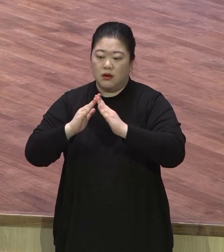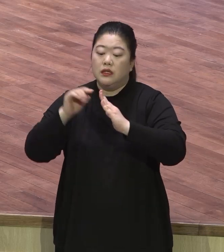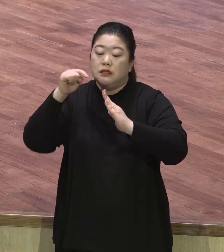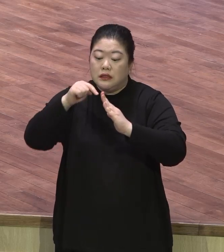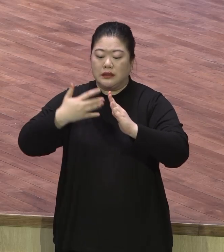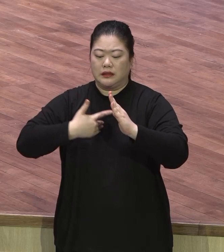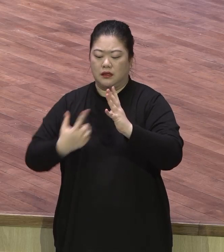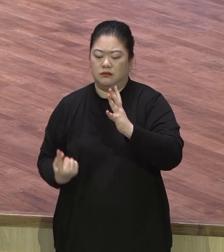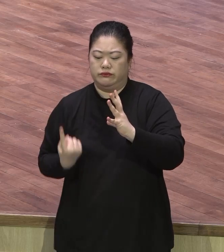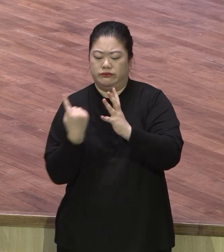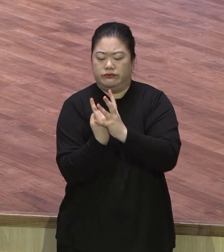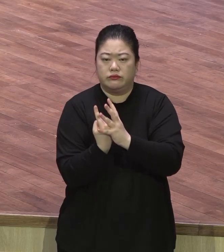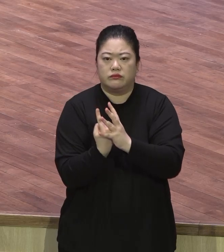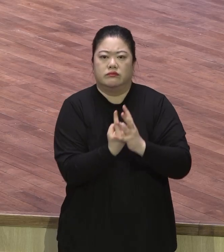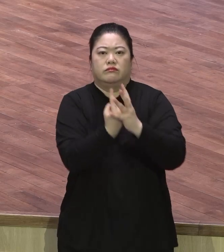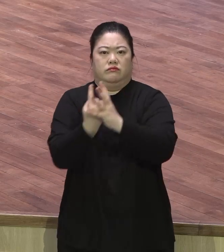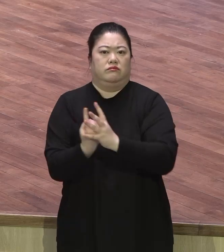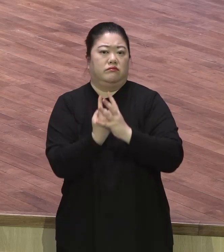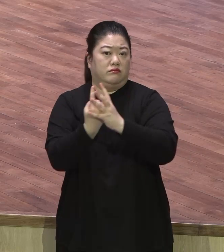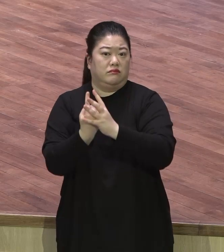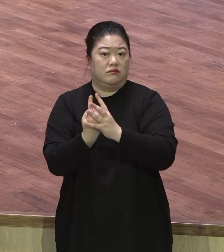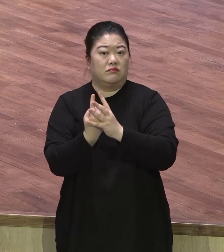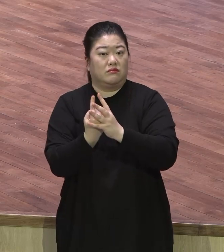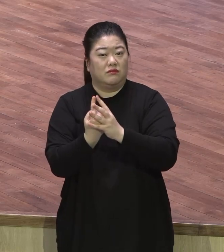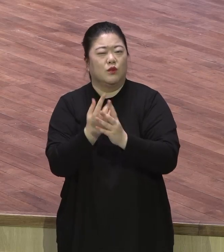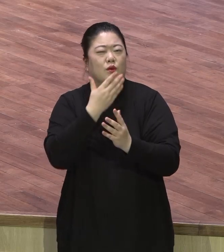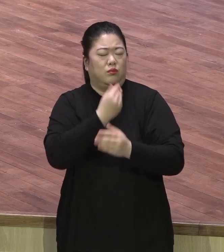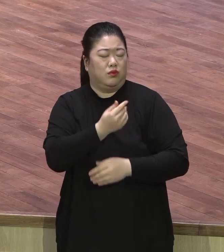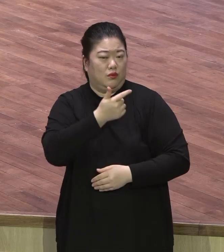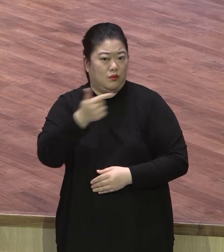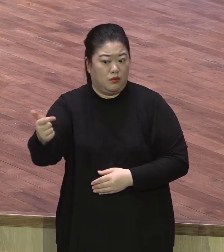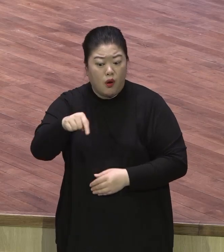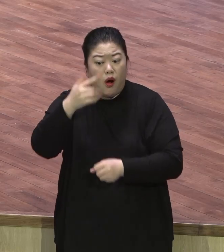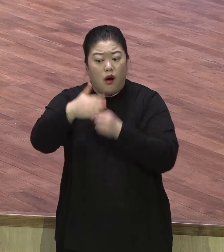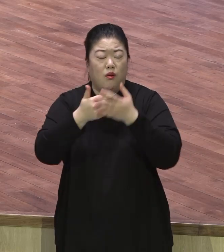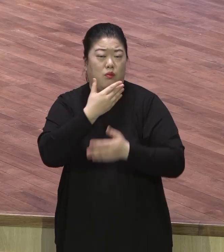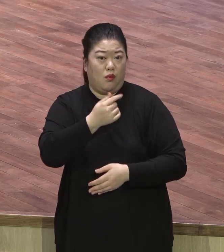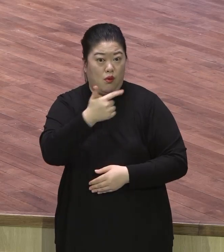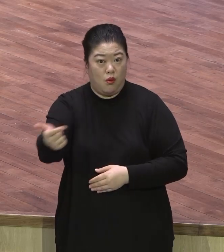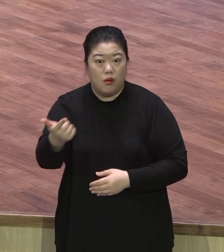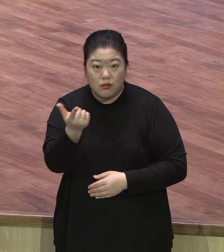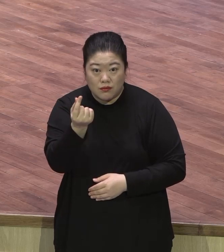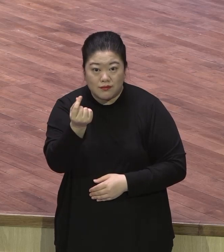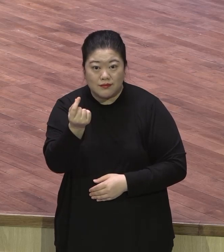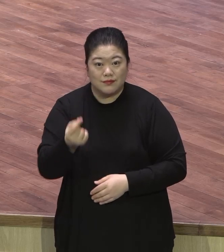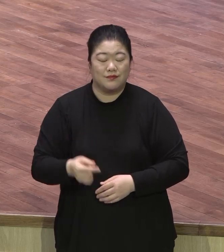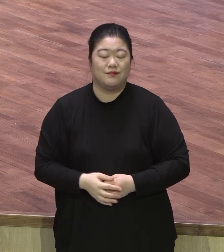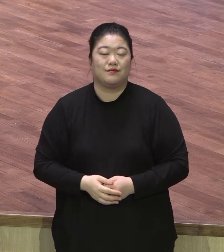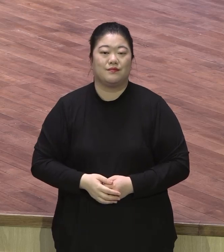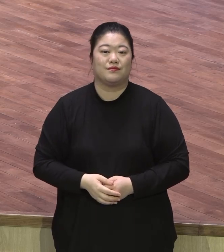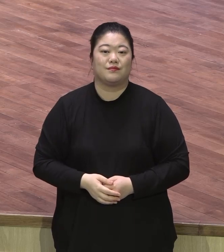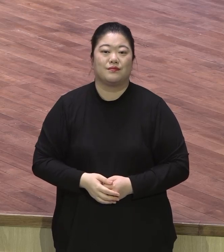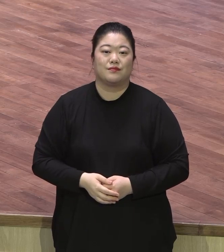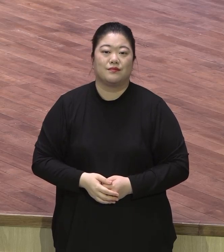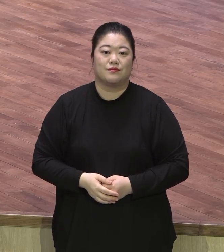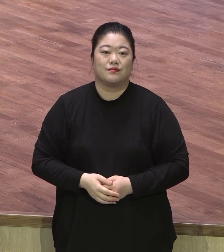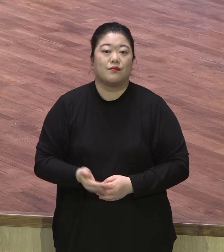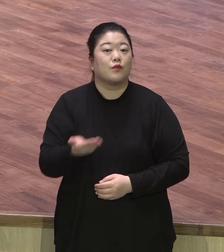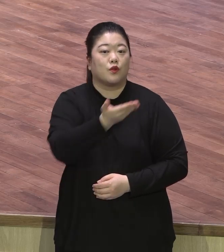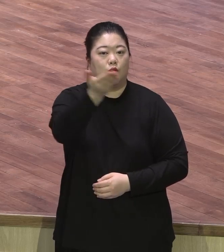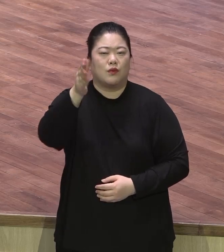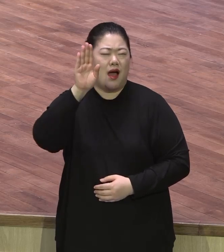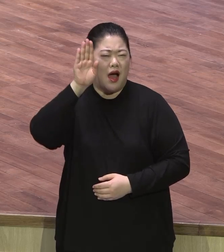주옵소서 이거 안 하면요 하나님이 이 교회를 축복 안 합니다 아셔야 돼요 모든 목적이 뭐냐